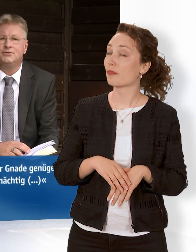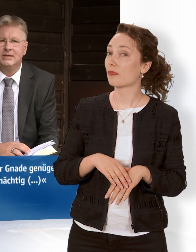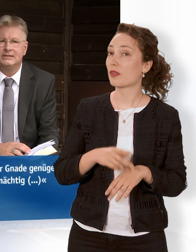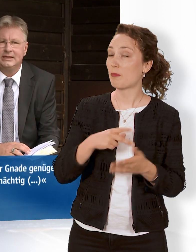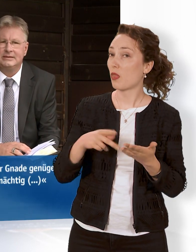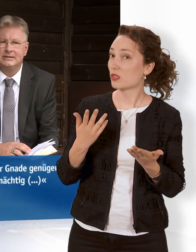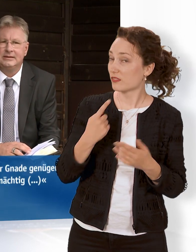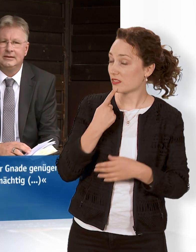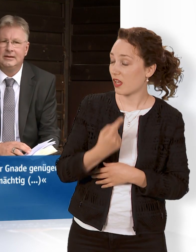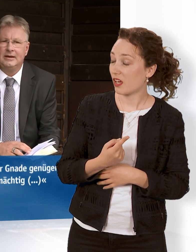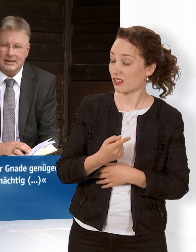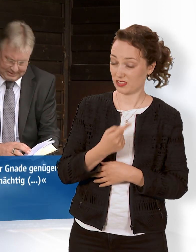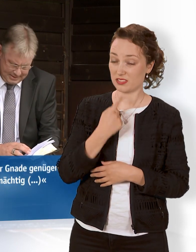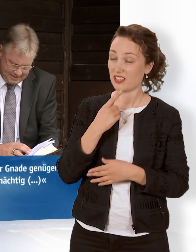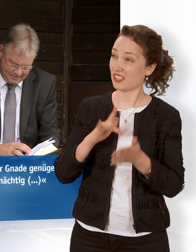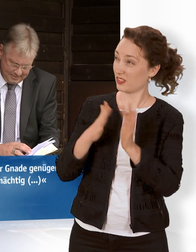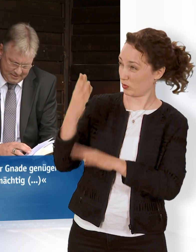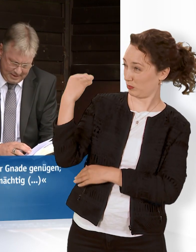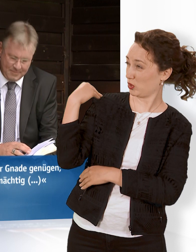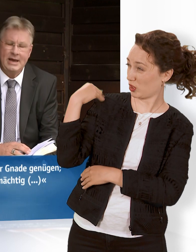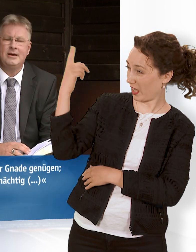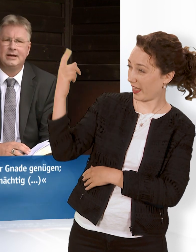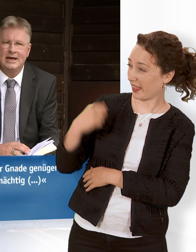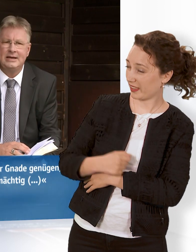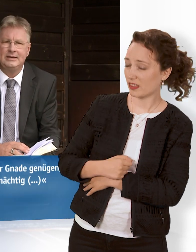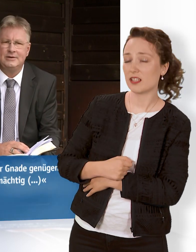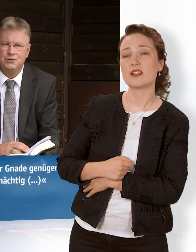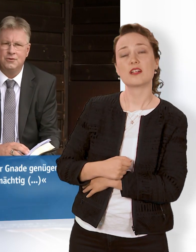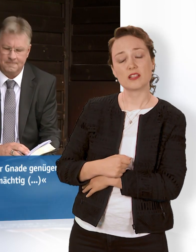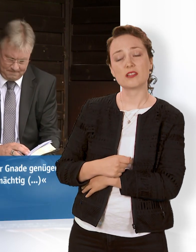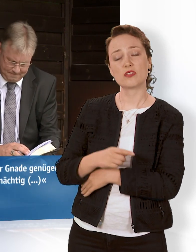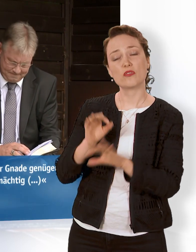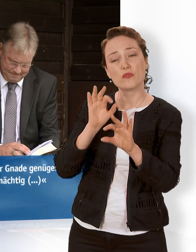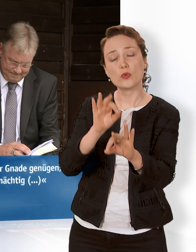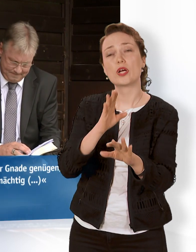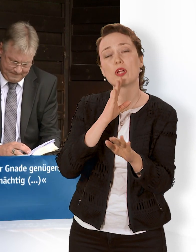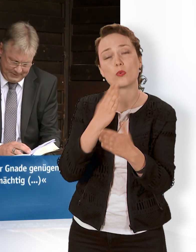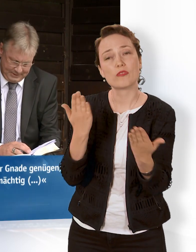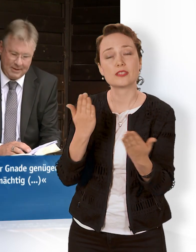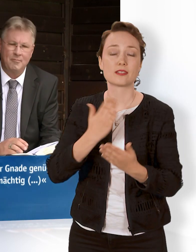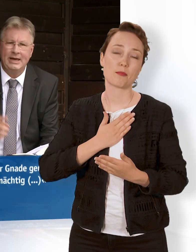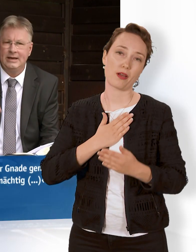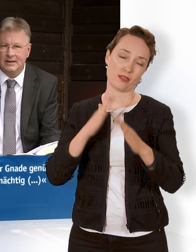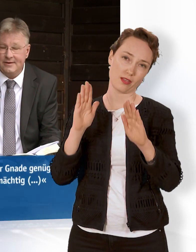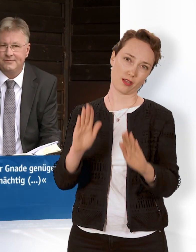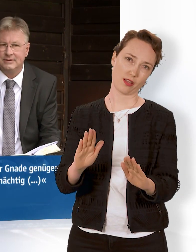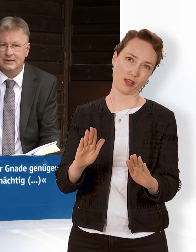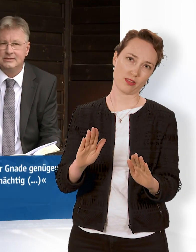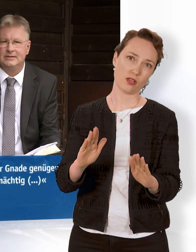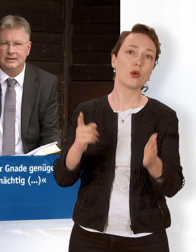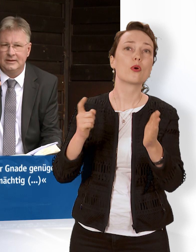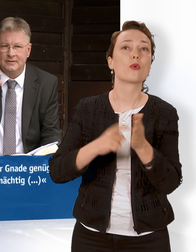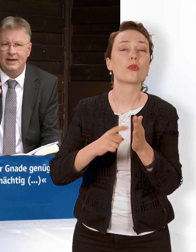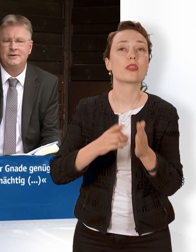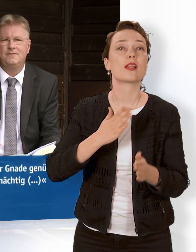Jesus hat zu mir gesagt, lass dir an meiner Gnade genügen, denn meine Kraft